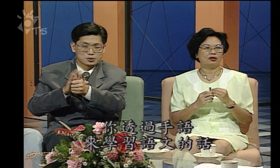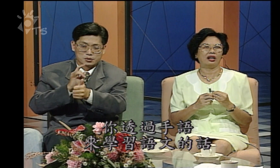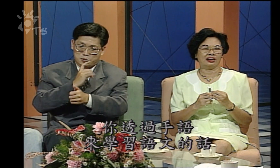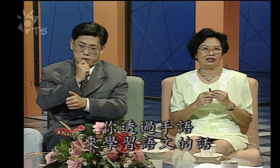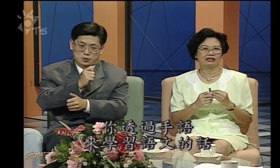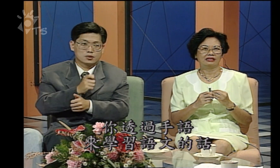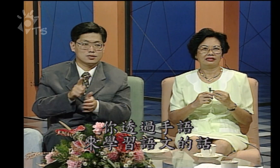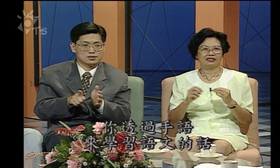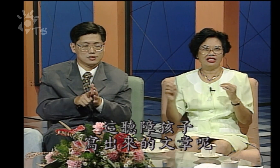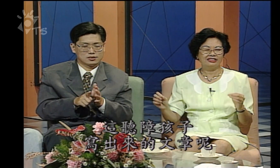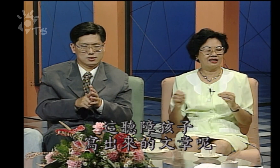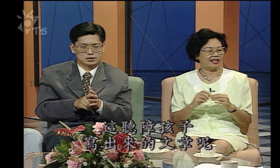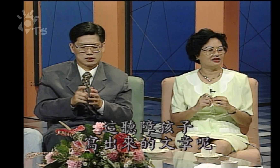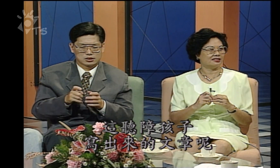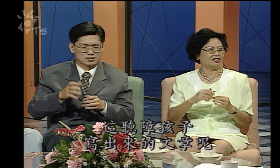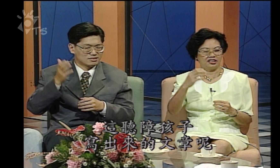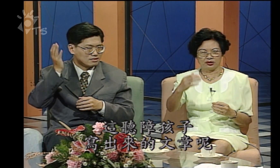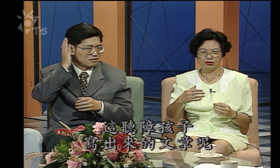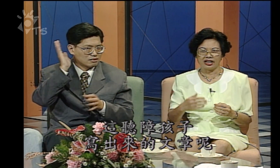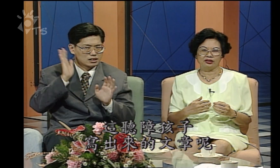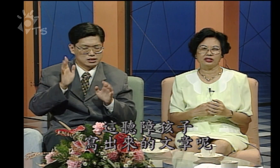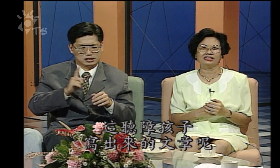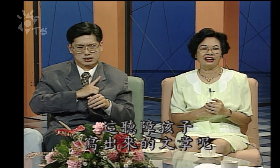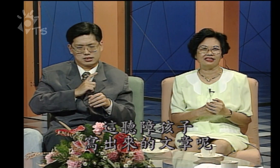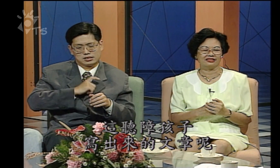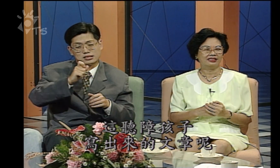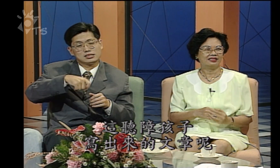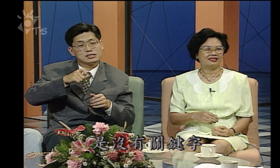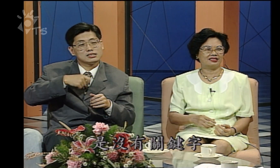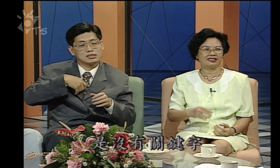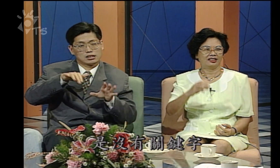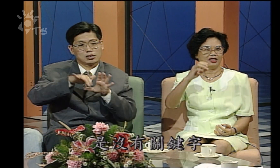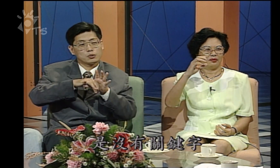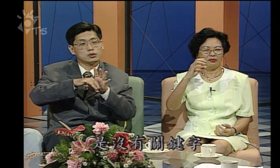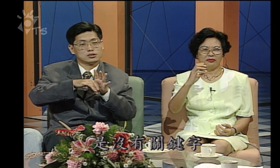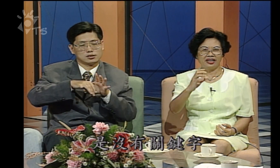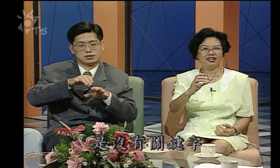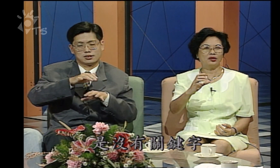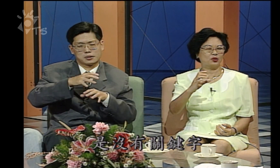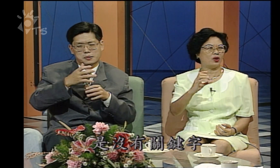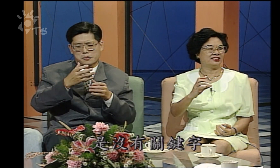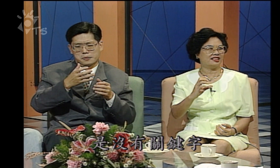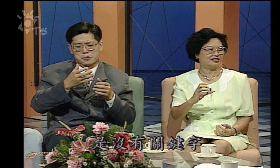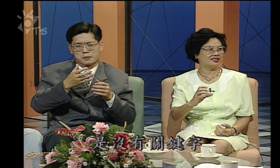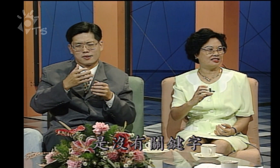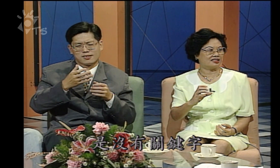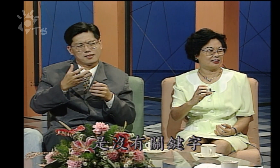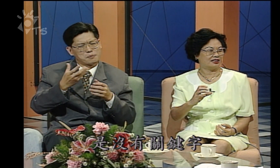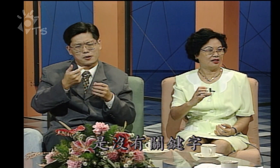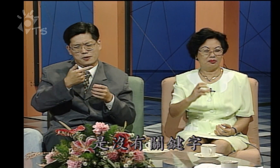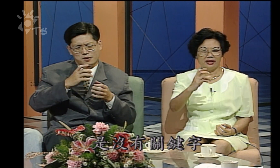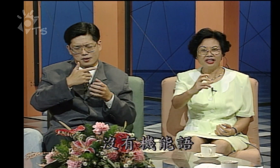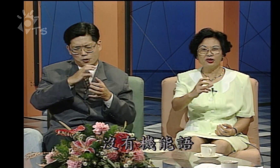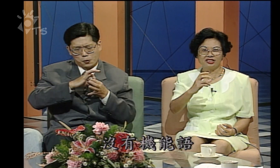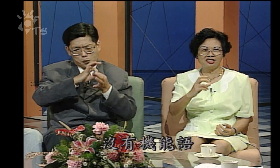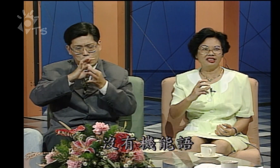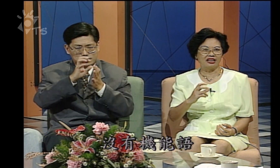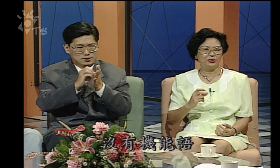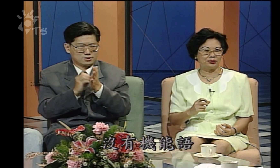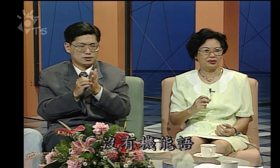话，这听障的孩子写出来的文章呢，是没有关键字，没有机能语，